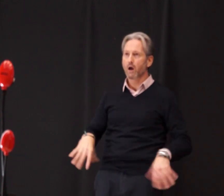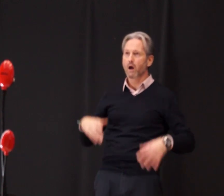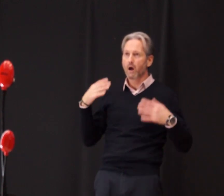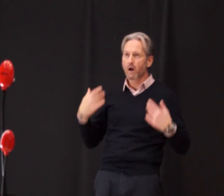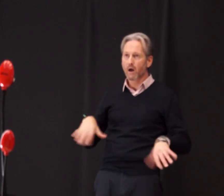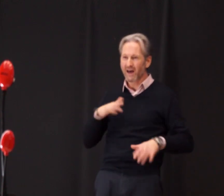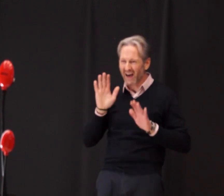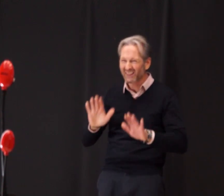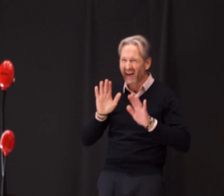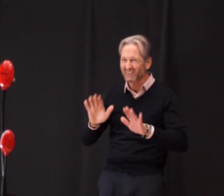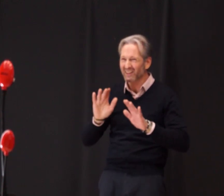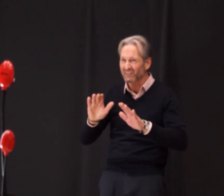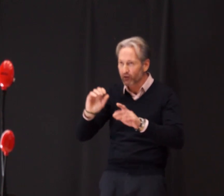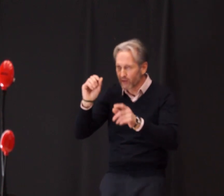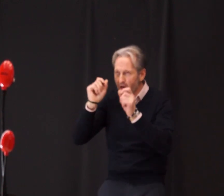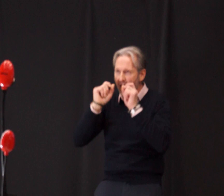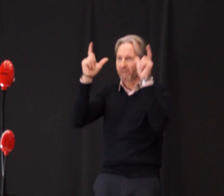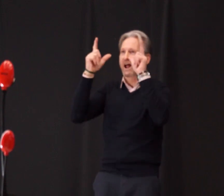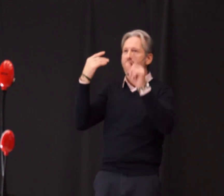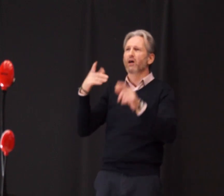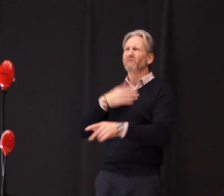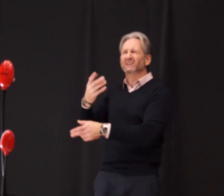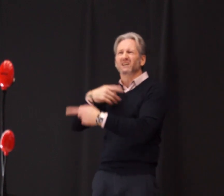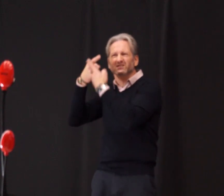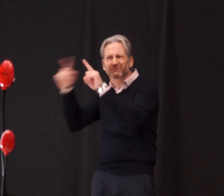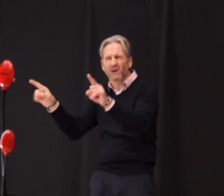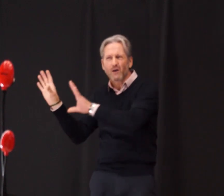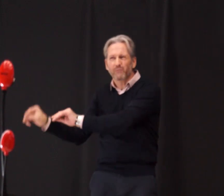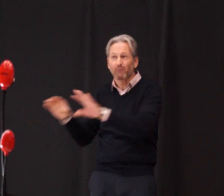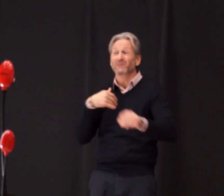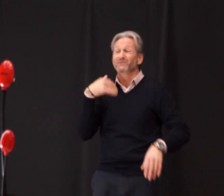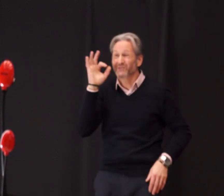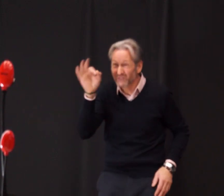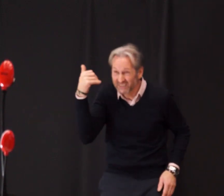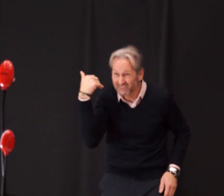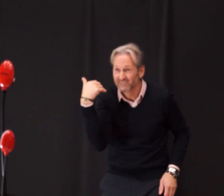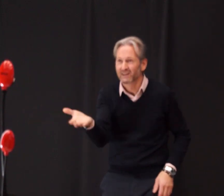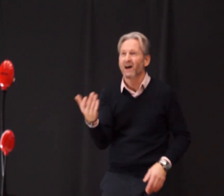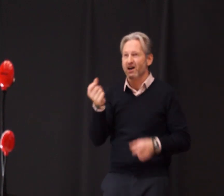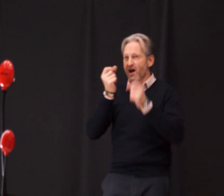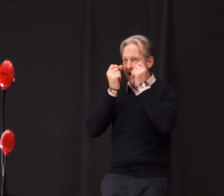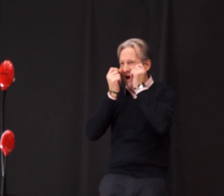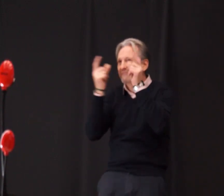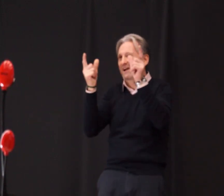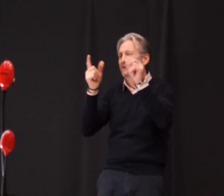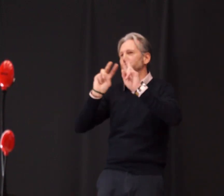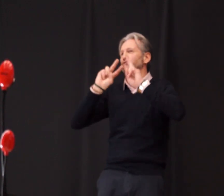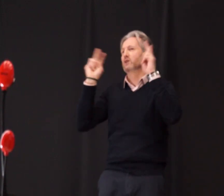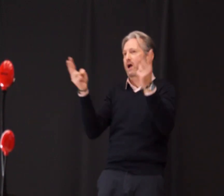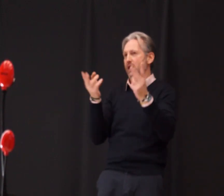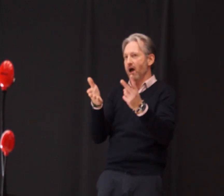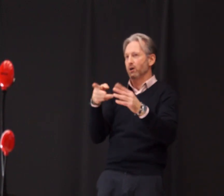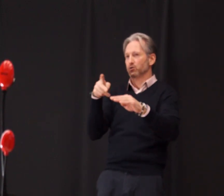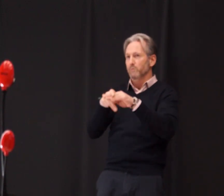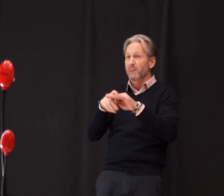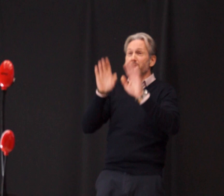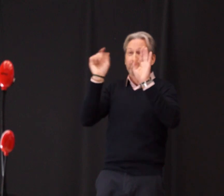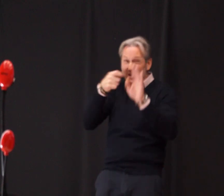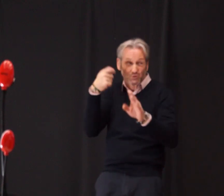enfants sortent avec ça, moi ça m'apporte un grand bien. Parce qu'ils ont compris l'importance de la langue des signes pour eux. Ça ne